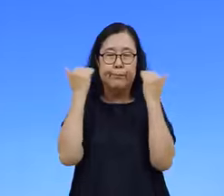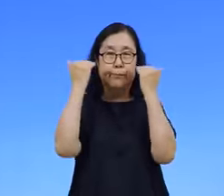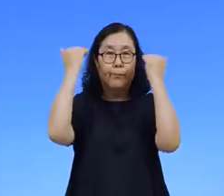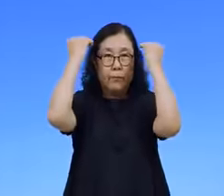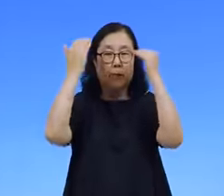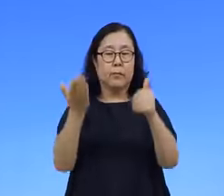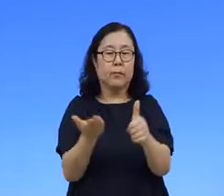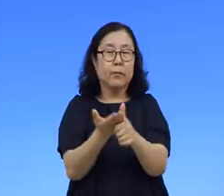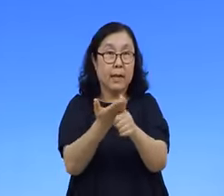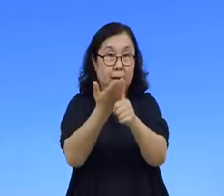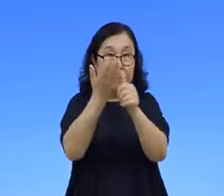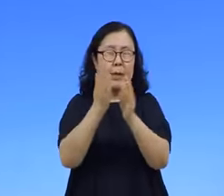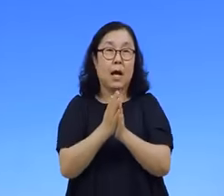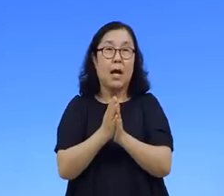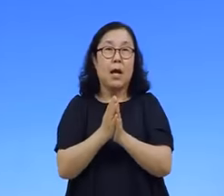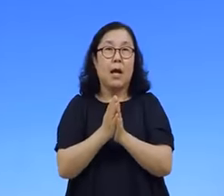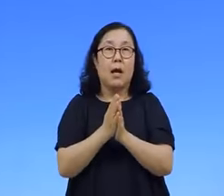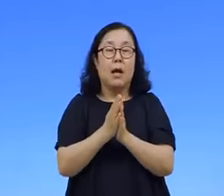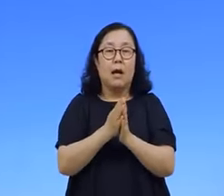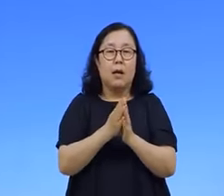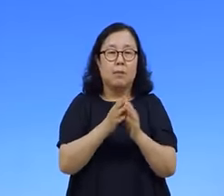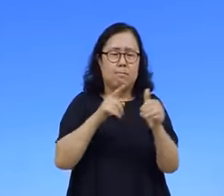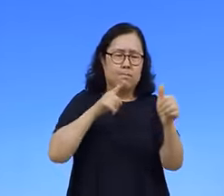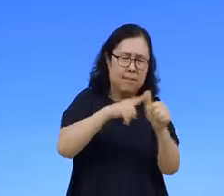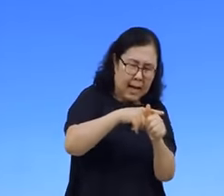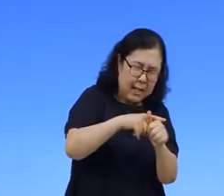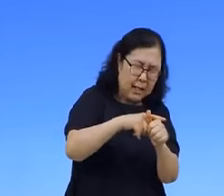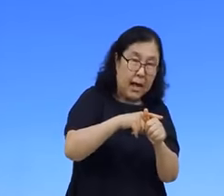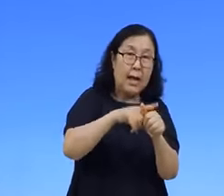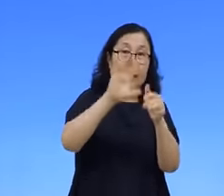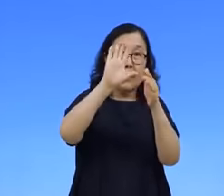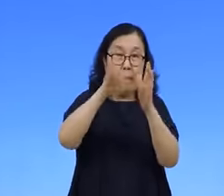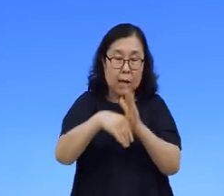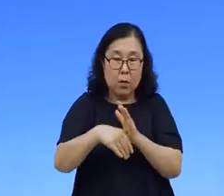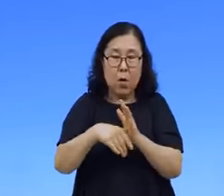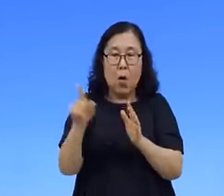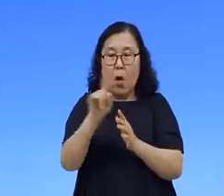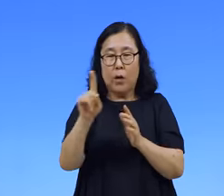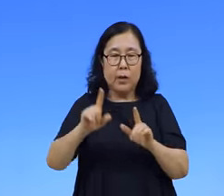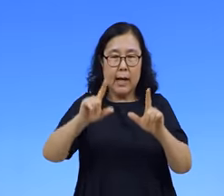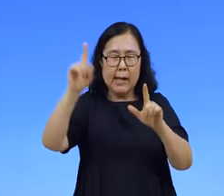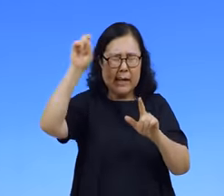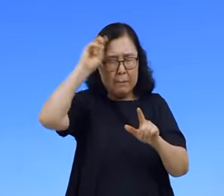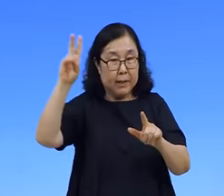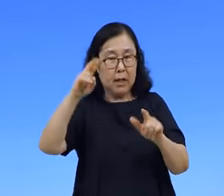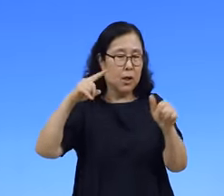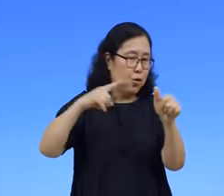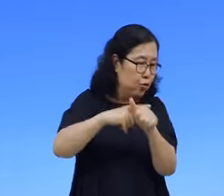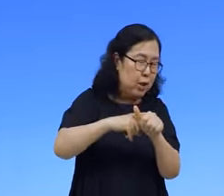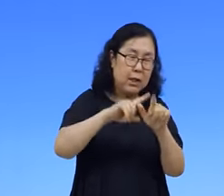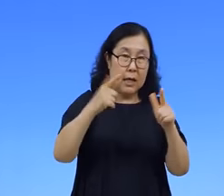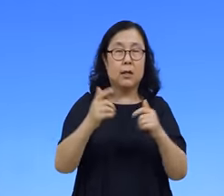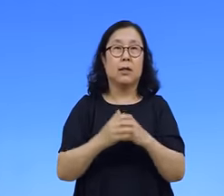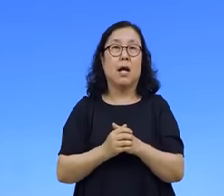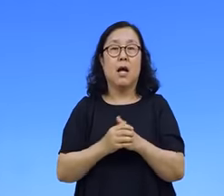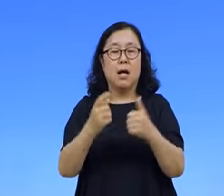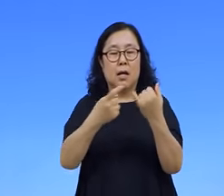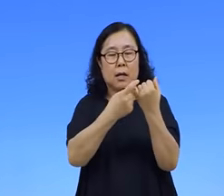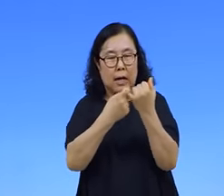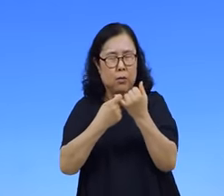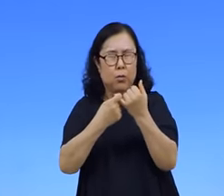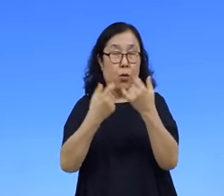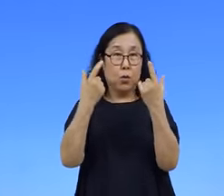어느 날 갑자기 사람을 죽이는 것이 아니고 끊임없이 죽이려는 상상을 하다가 죽이는 것이다. 간음도